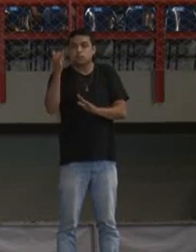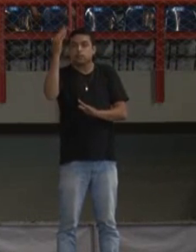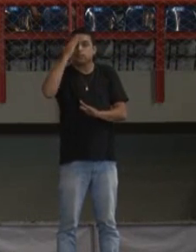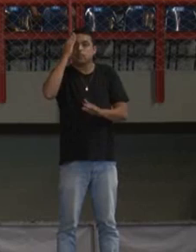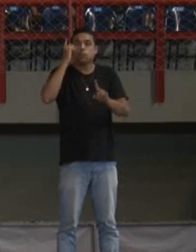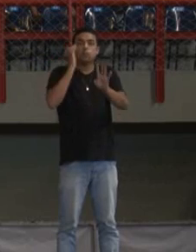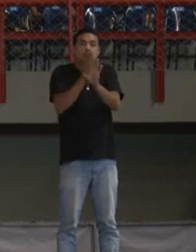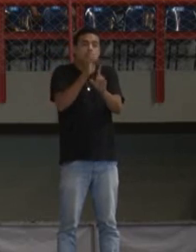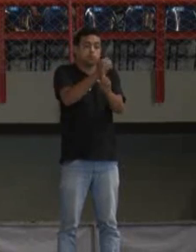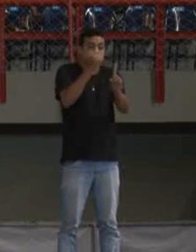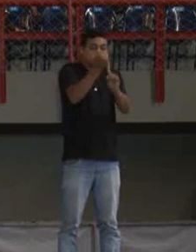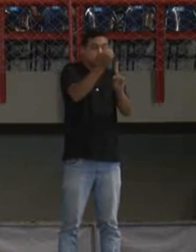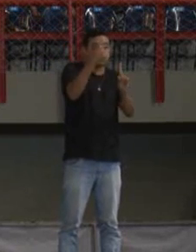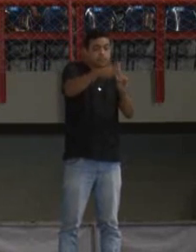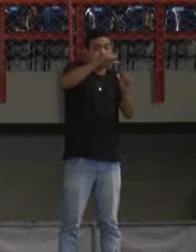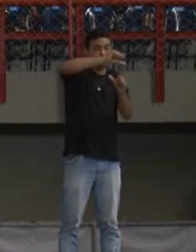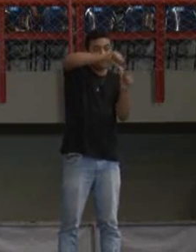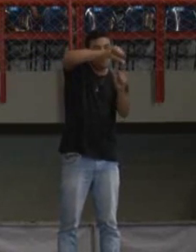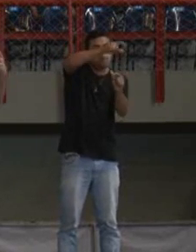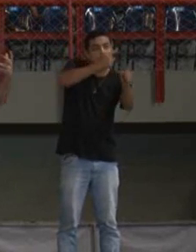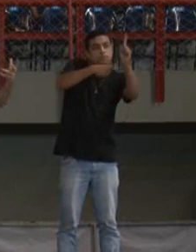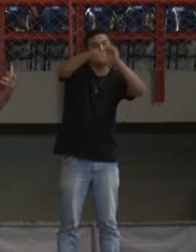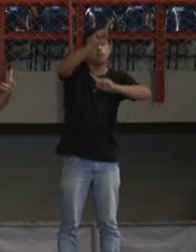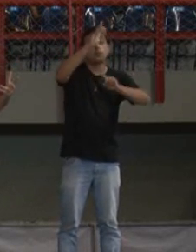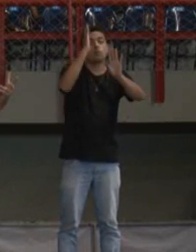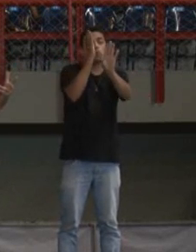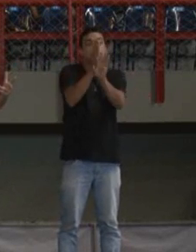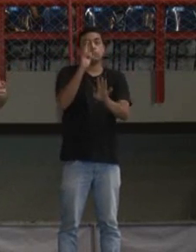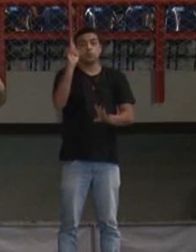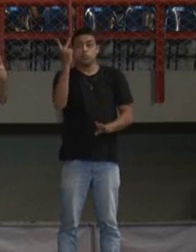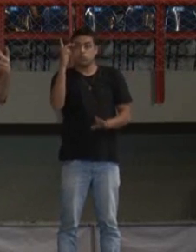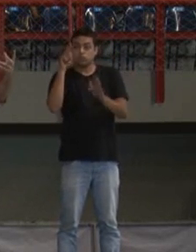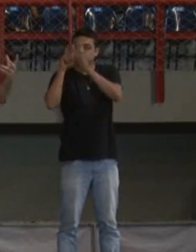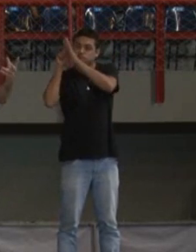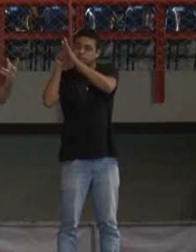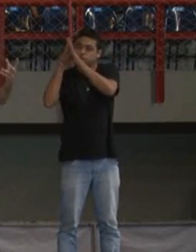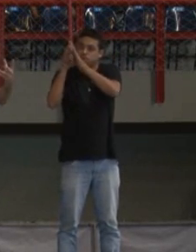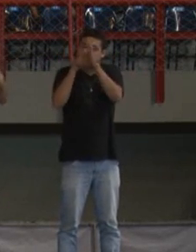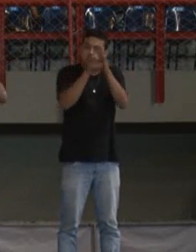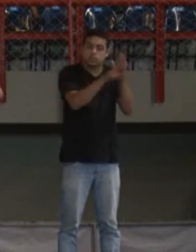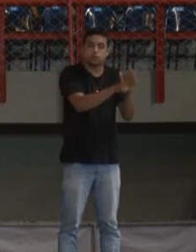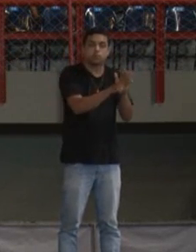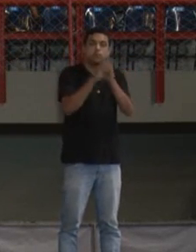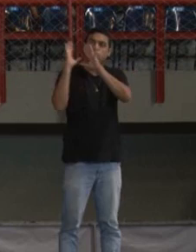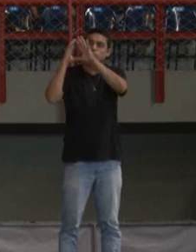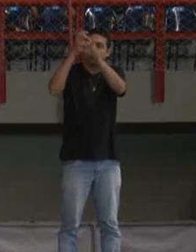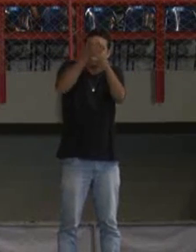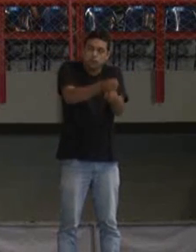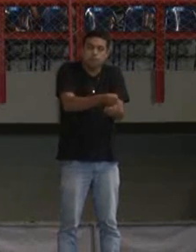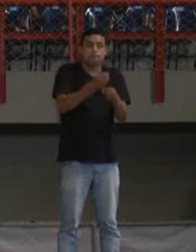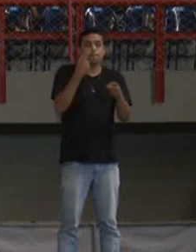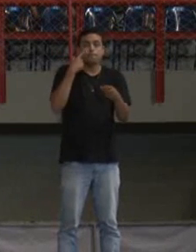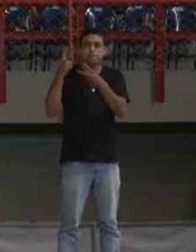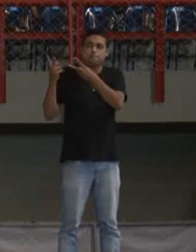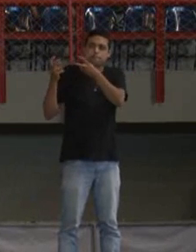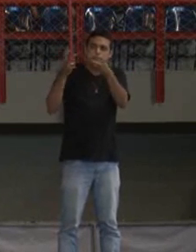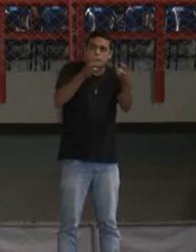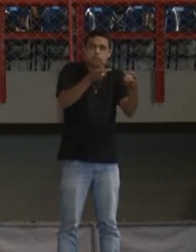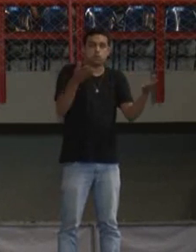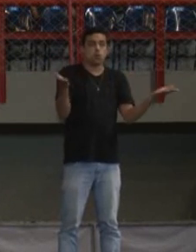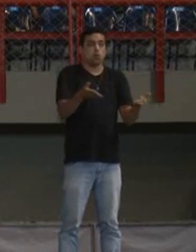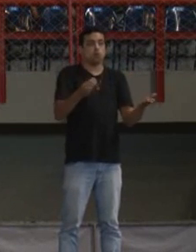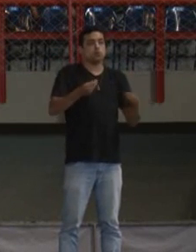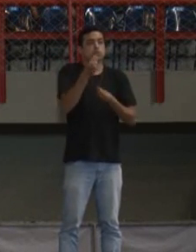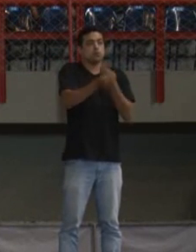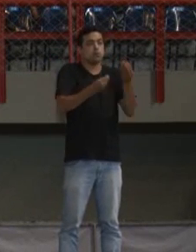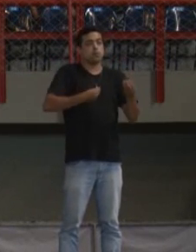transformação social. Através do estudo da história, você consegue perceber de forma crítica a sociedade em que você está